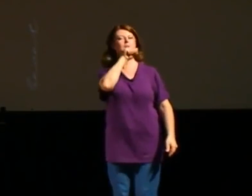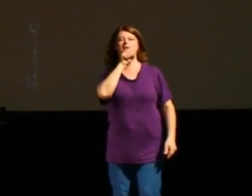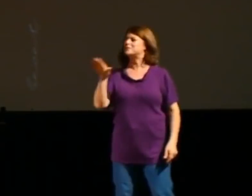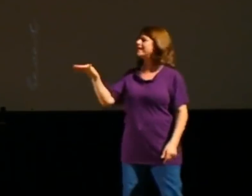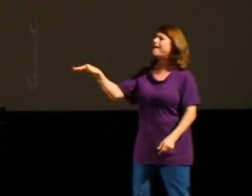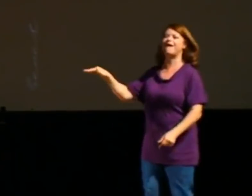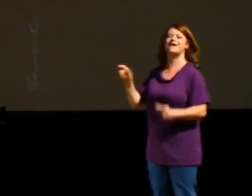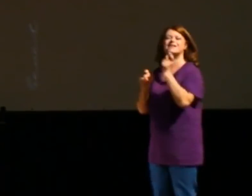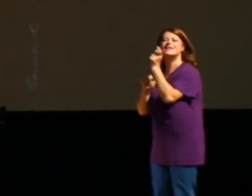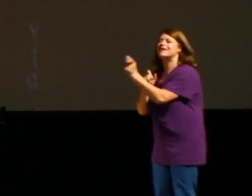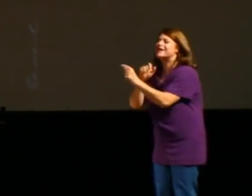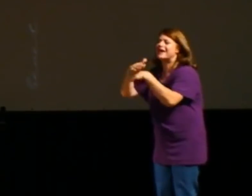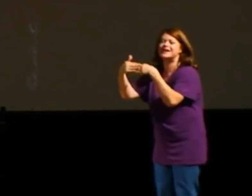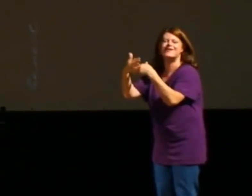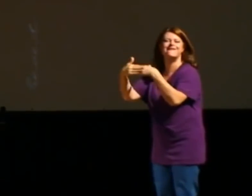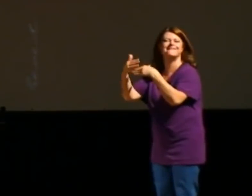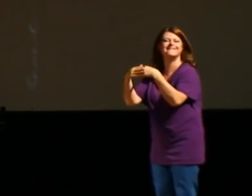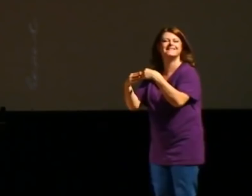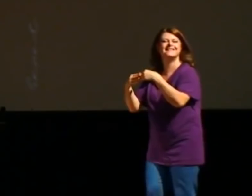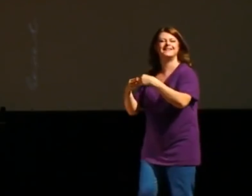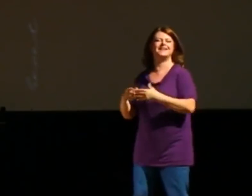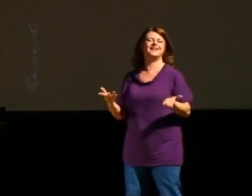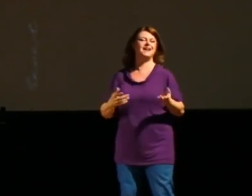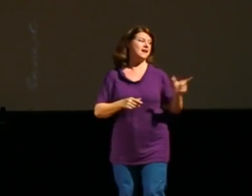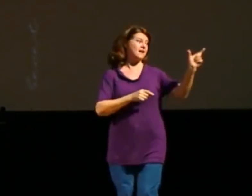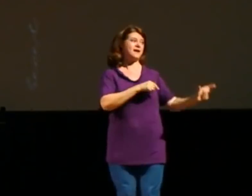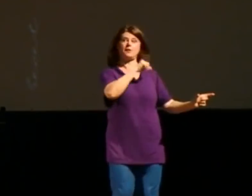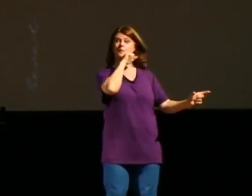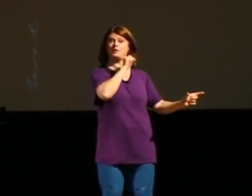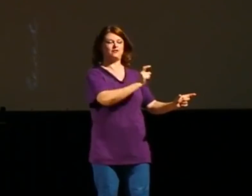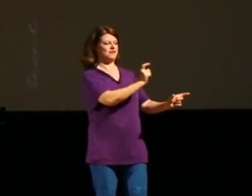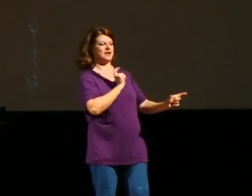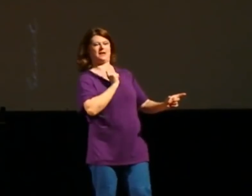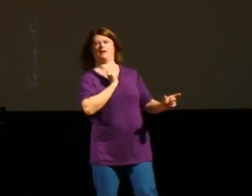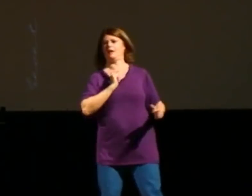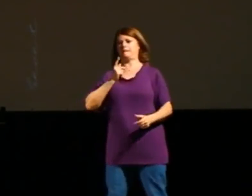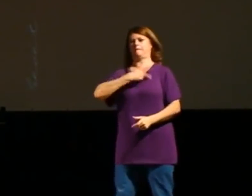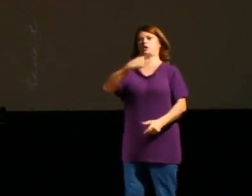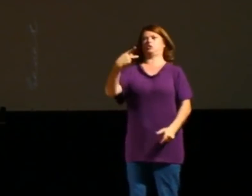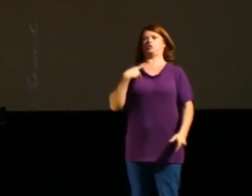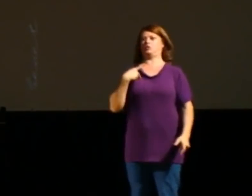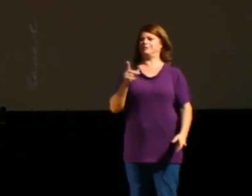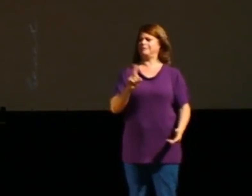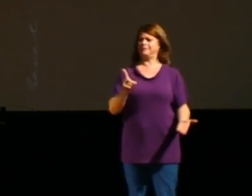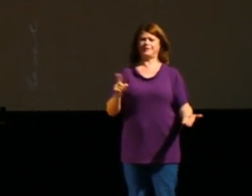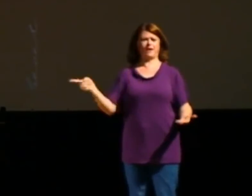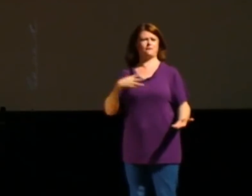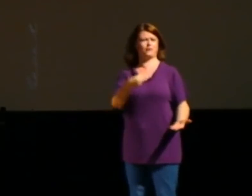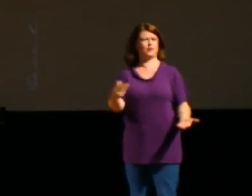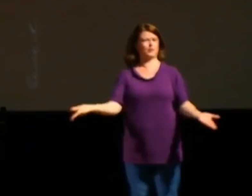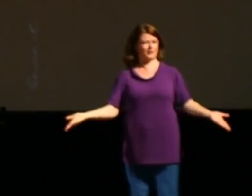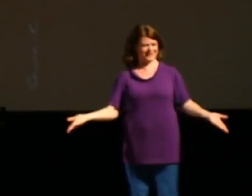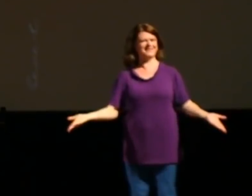Juninho. E não há um profeta sem honra, a não ser na sua própria casa.